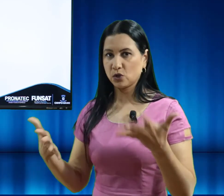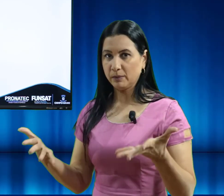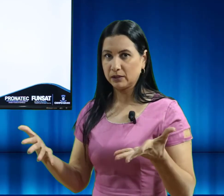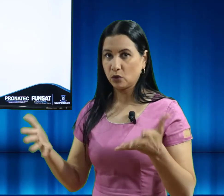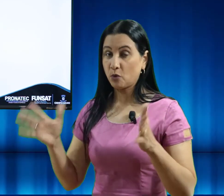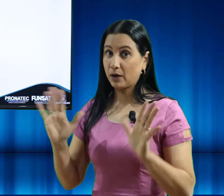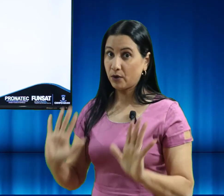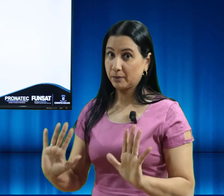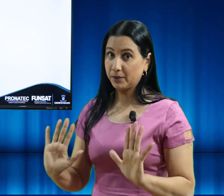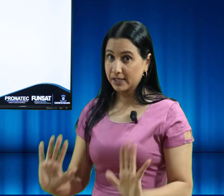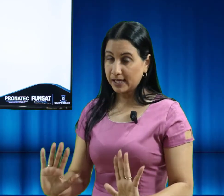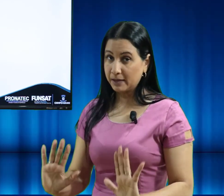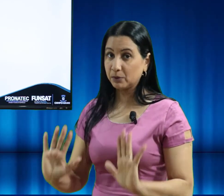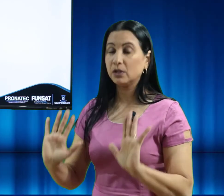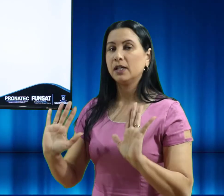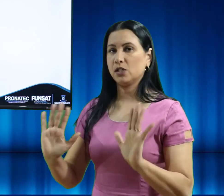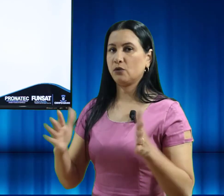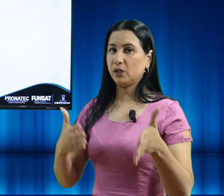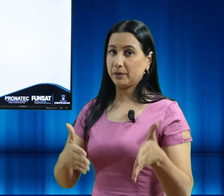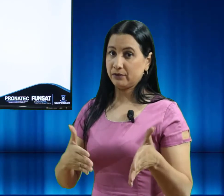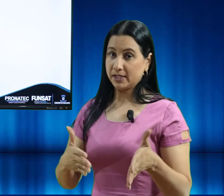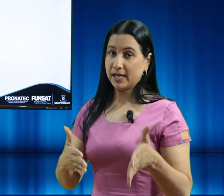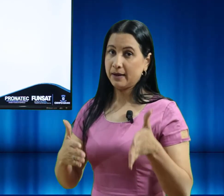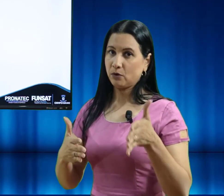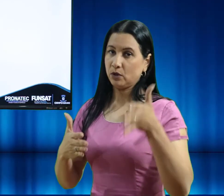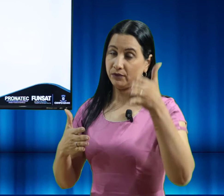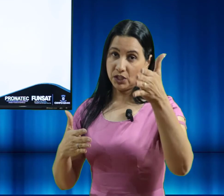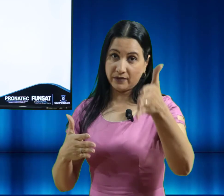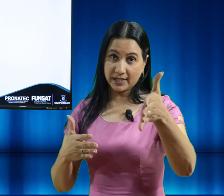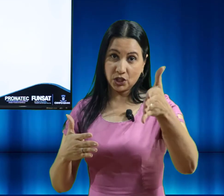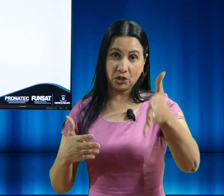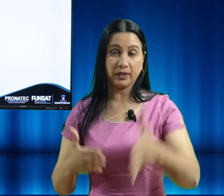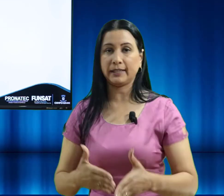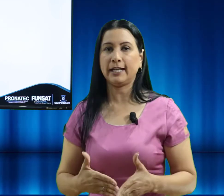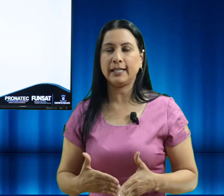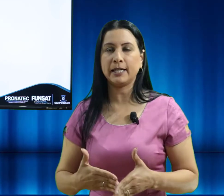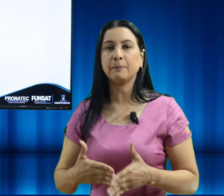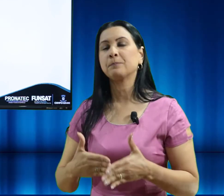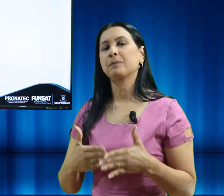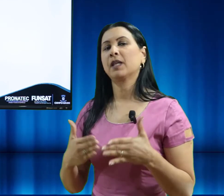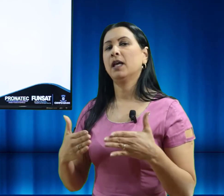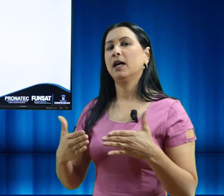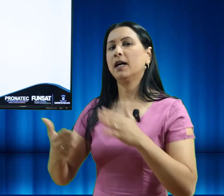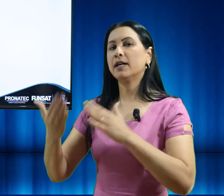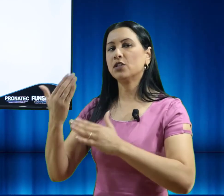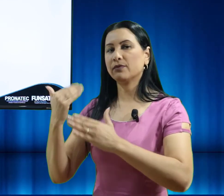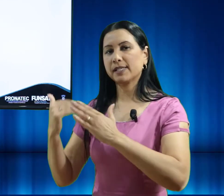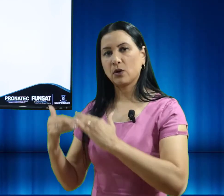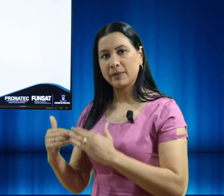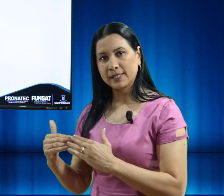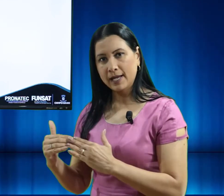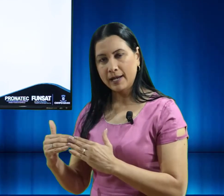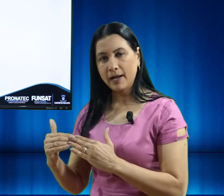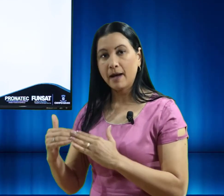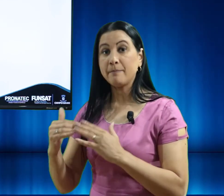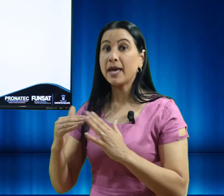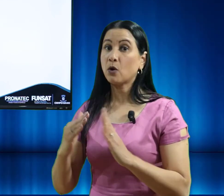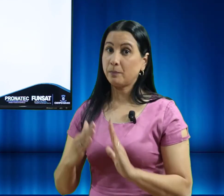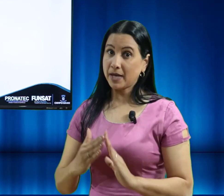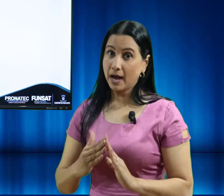acostumando. Como agora, por exemplo, estou falando para você, quando você estiver assistindo aí na telinha, antes de você começar a me copiar, porque